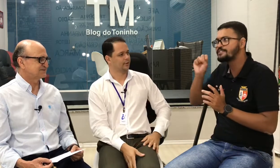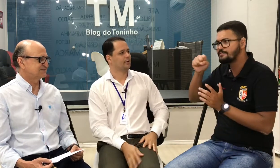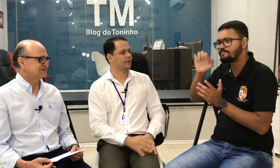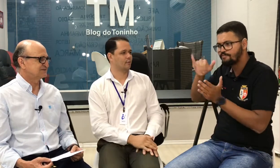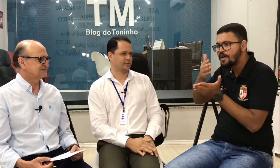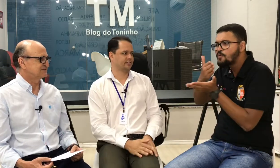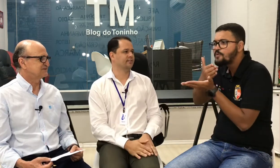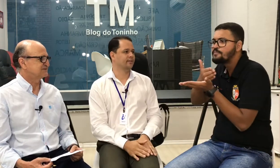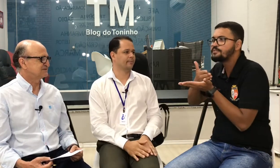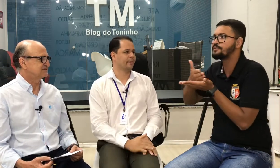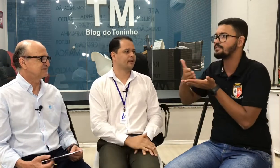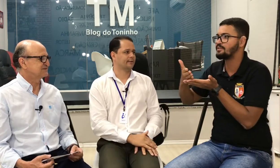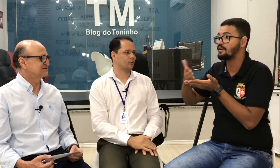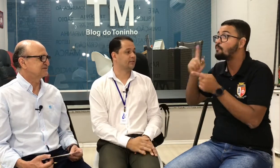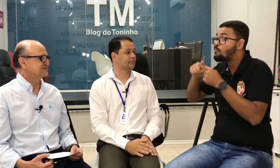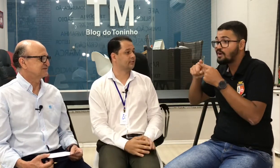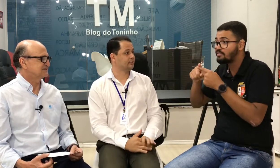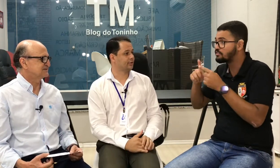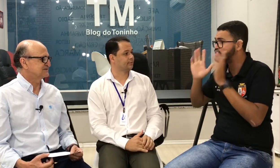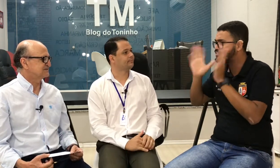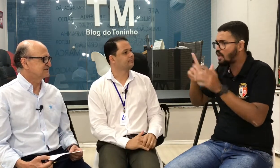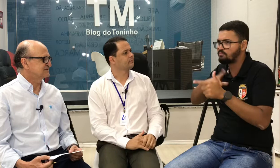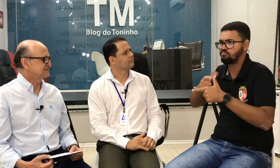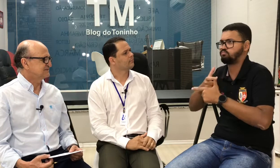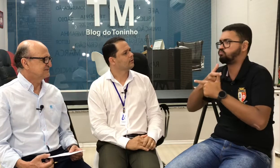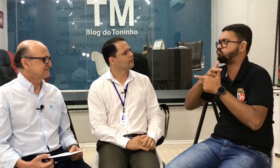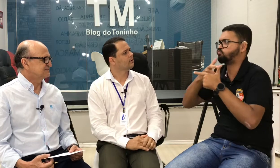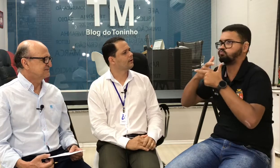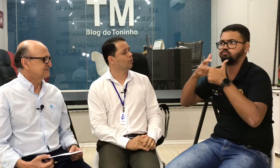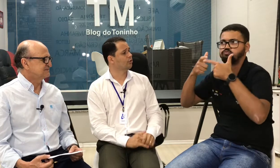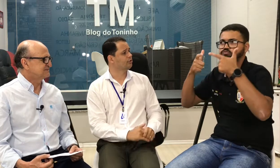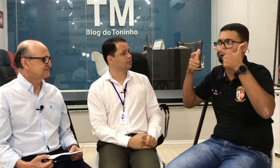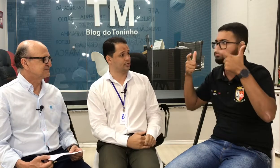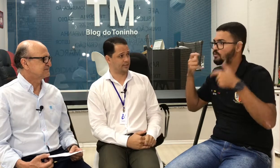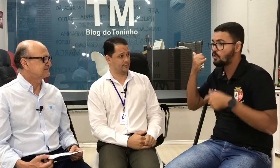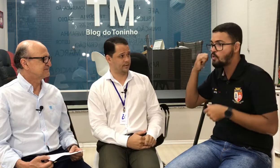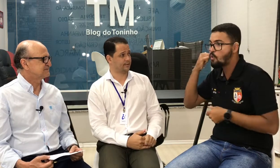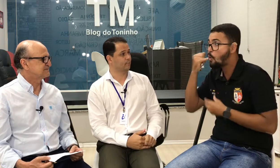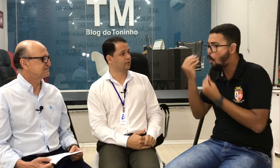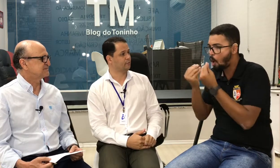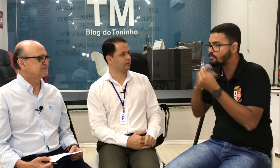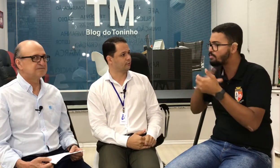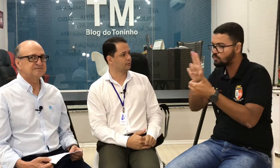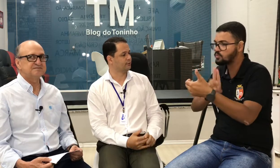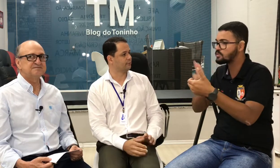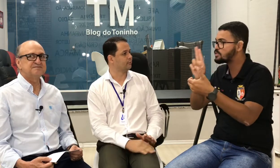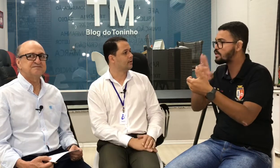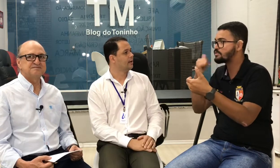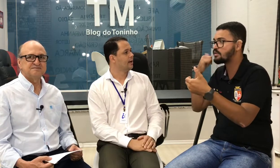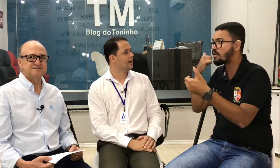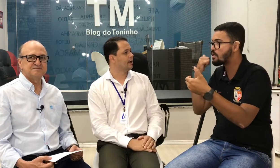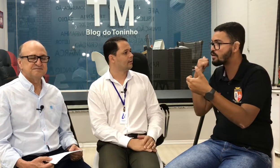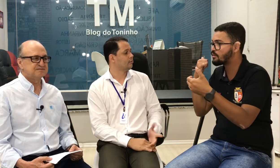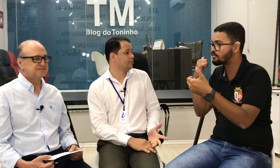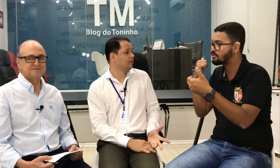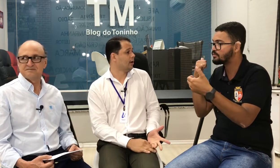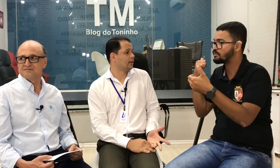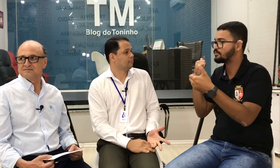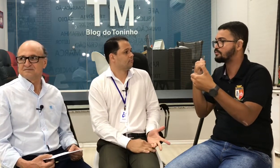Eu acho que sim, está começando já. Hoje em dia, muitas pessoas, por exemplo, usam o celular, que é uma